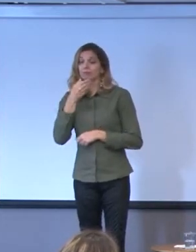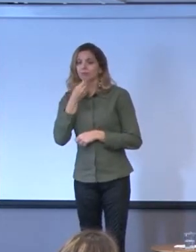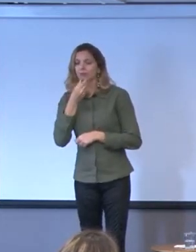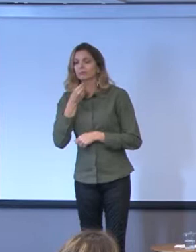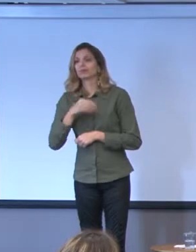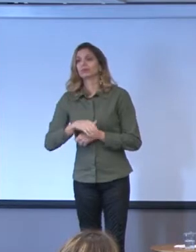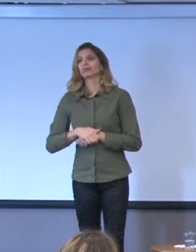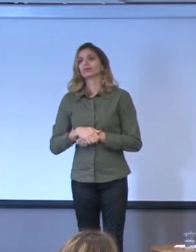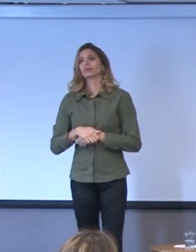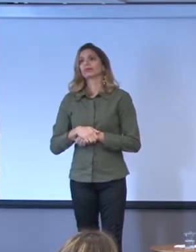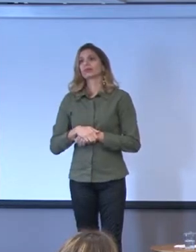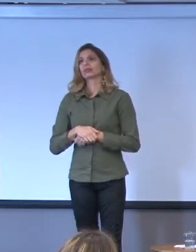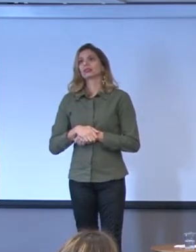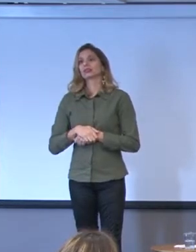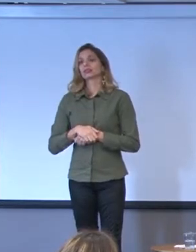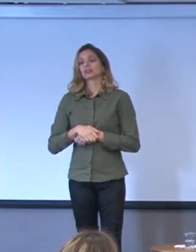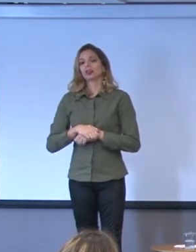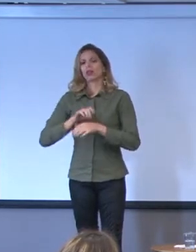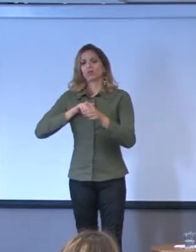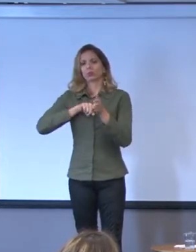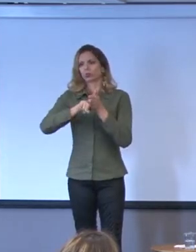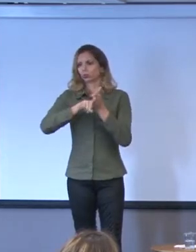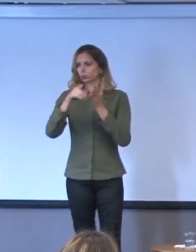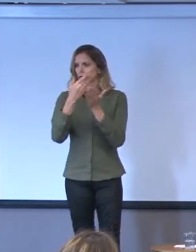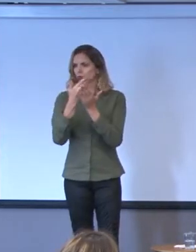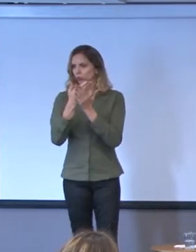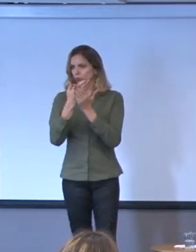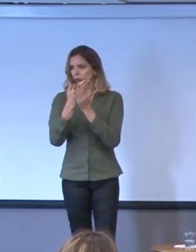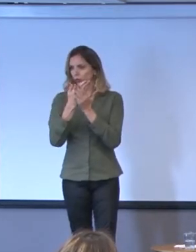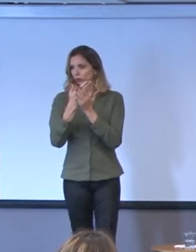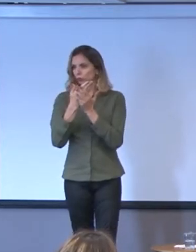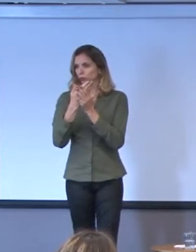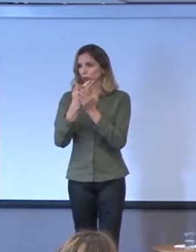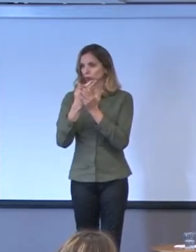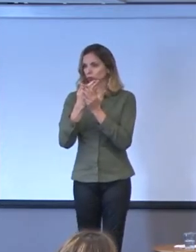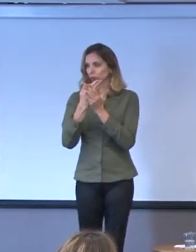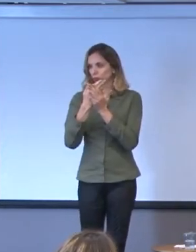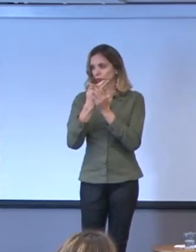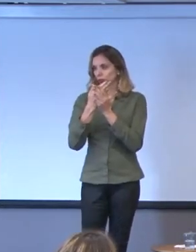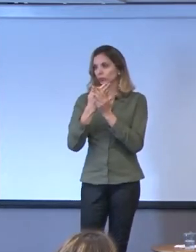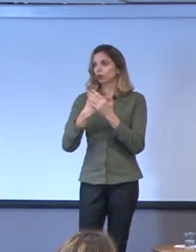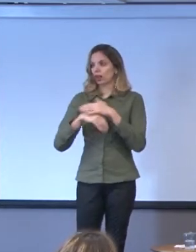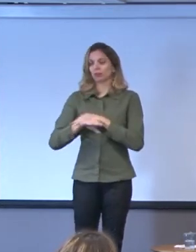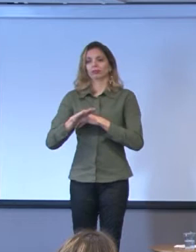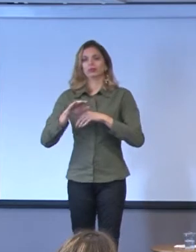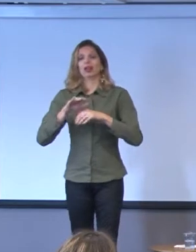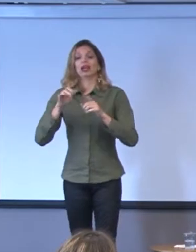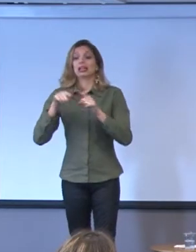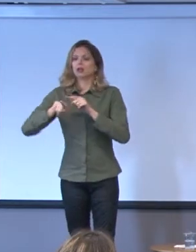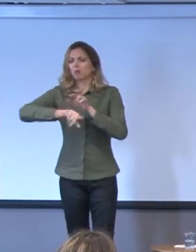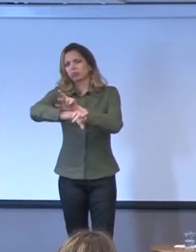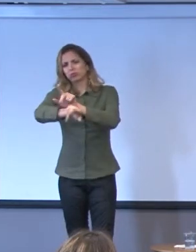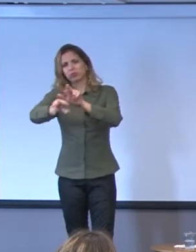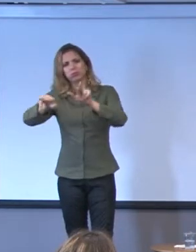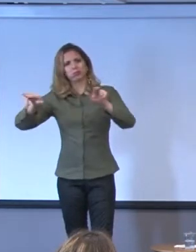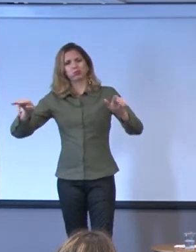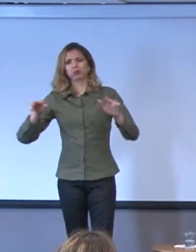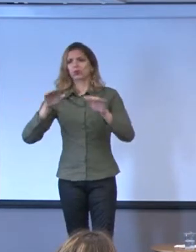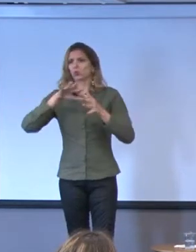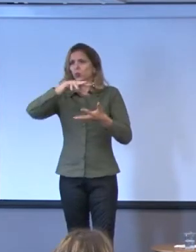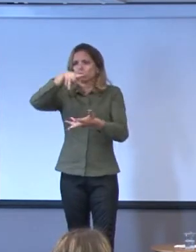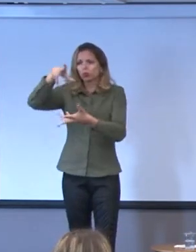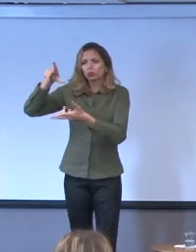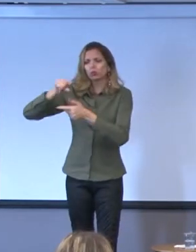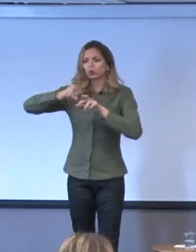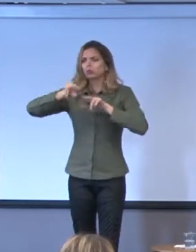encomendou um estudo, né? Foi um estudo que reuniu diversos estudos no mundo, em